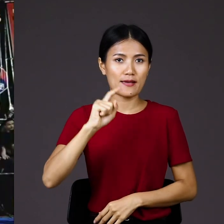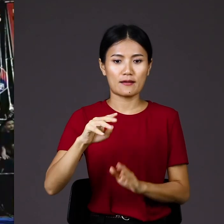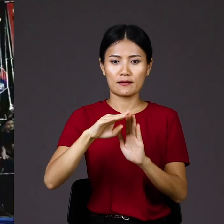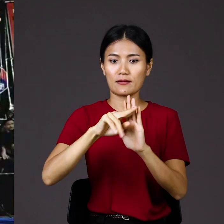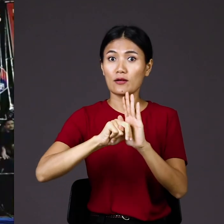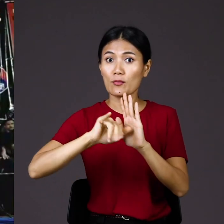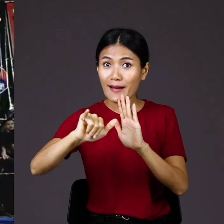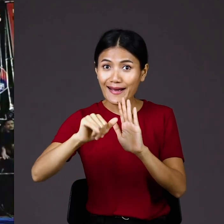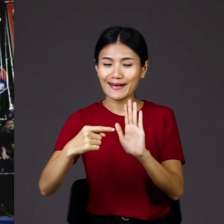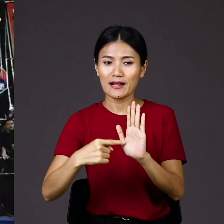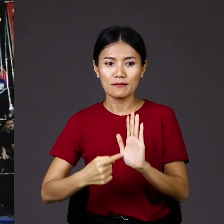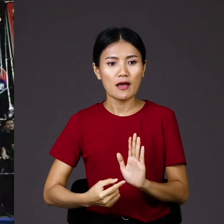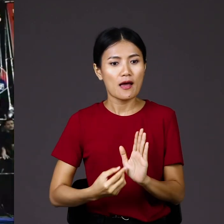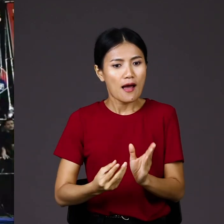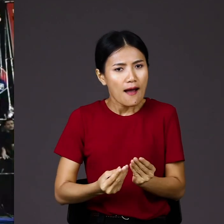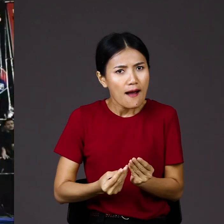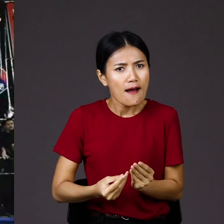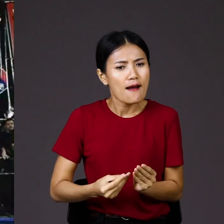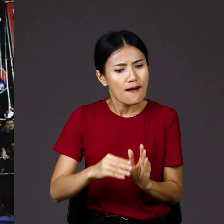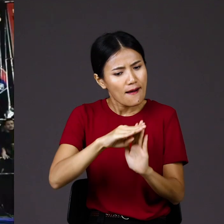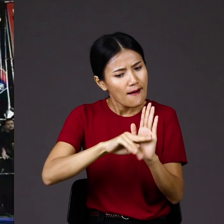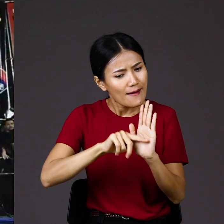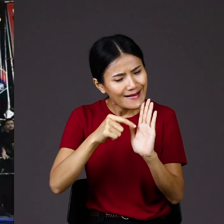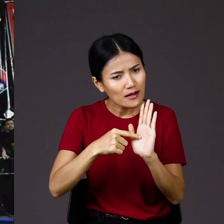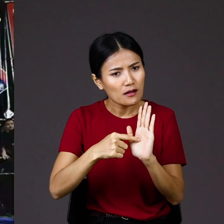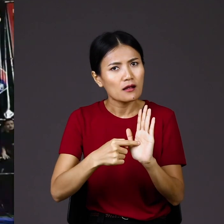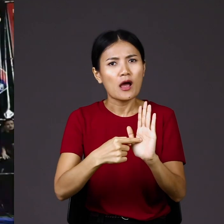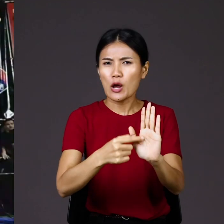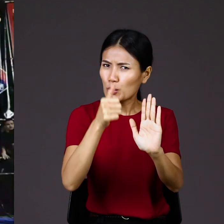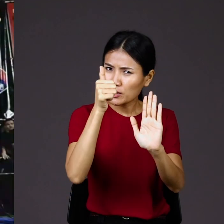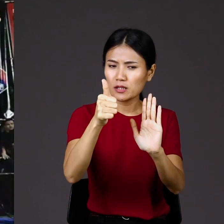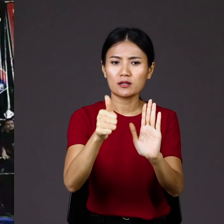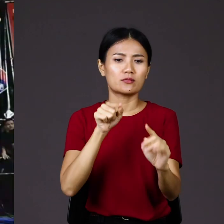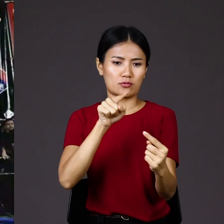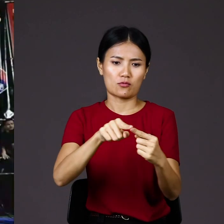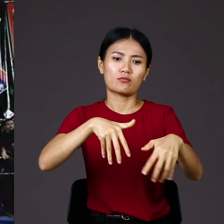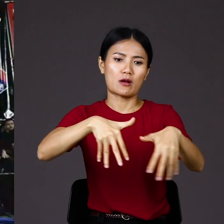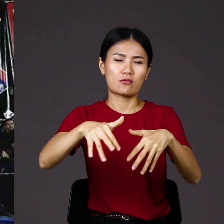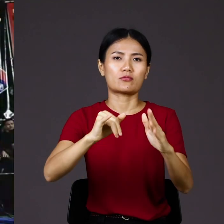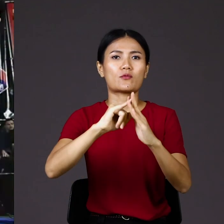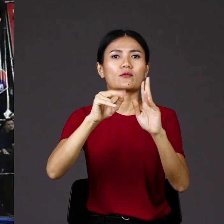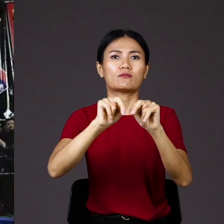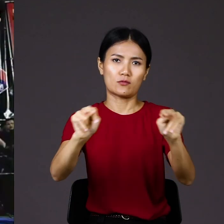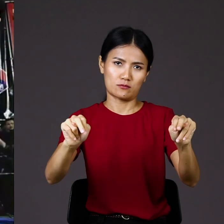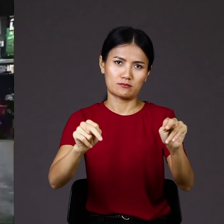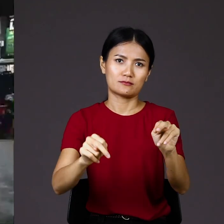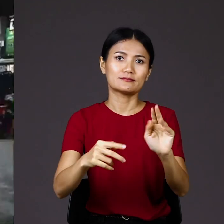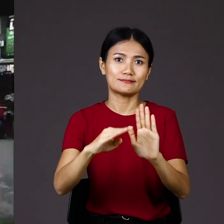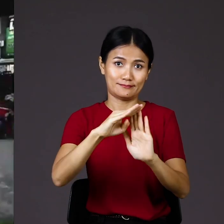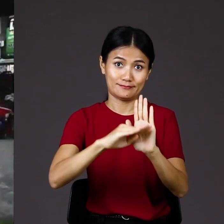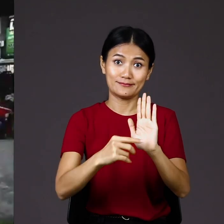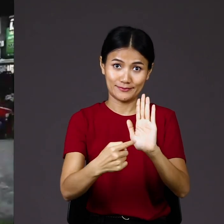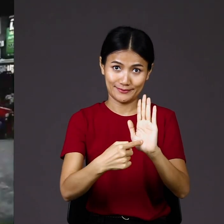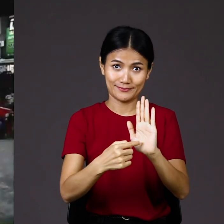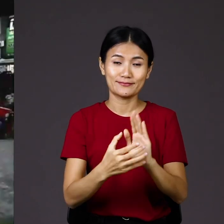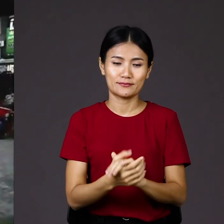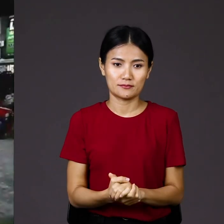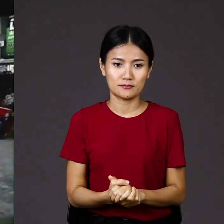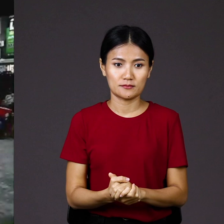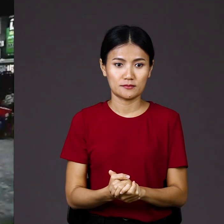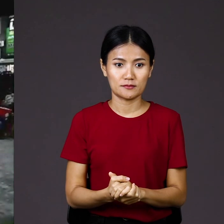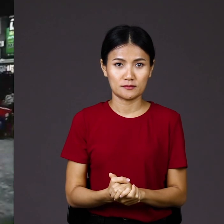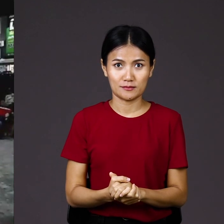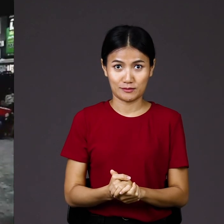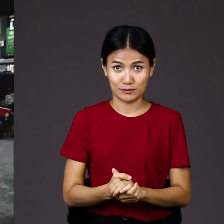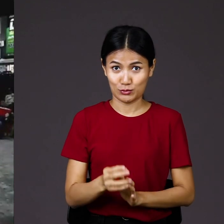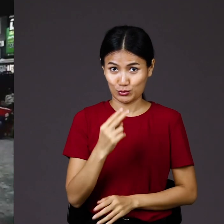ที่สุดให้กับประชาชนคนนนทบุรีในวันนี้ลองนึกภา